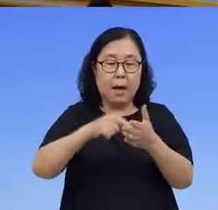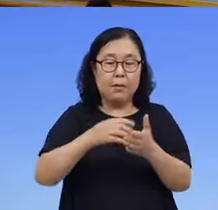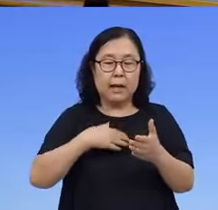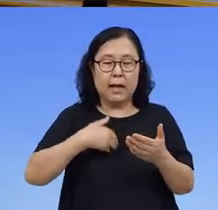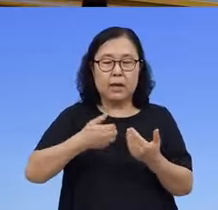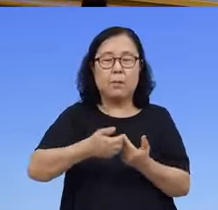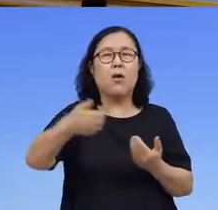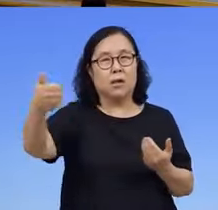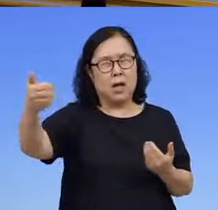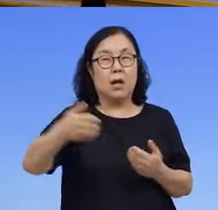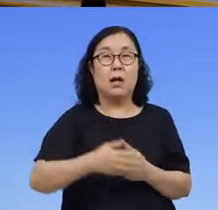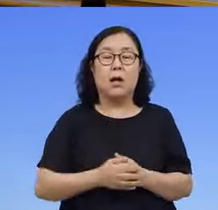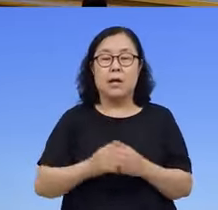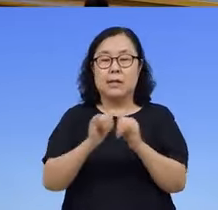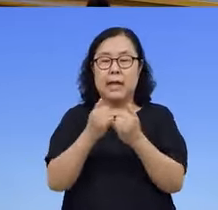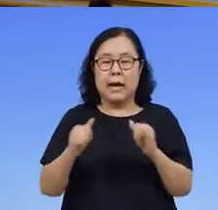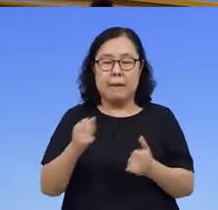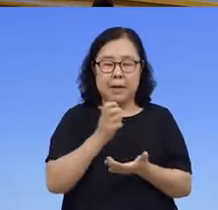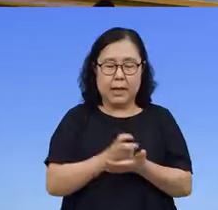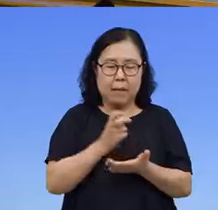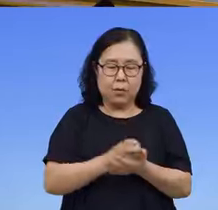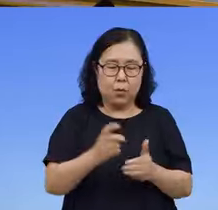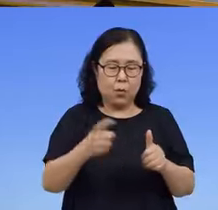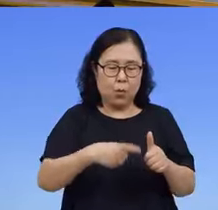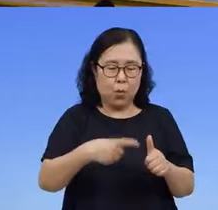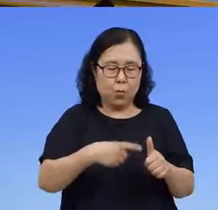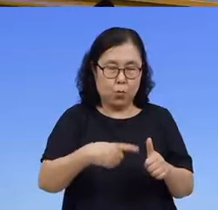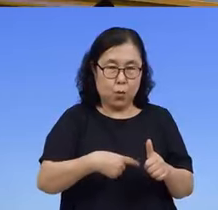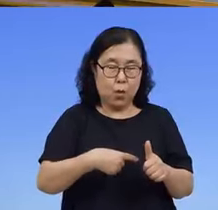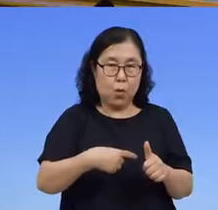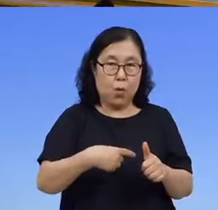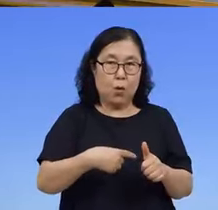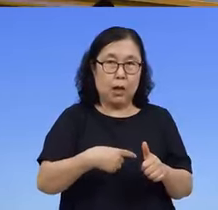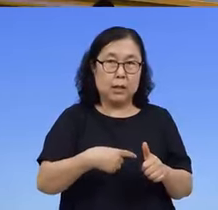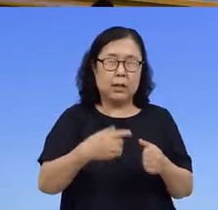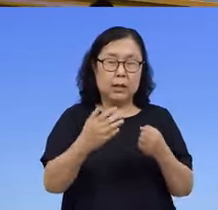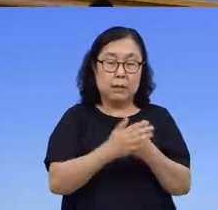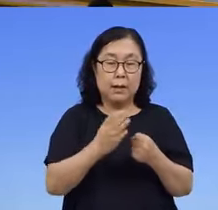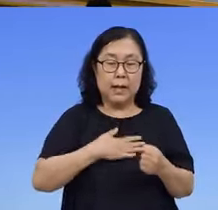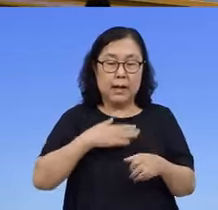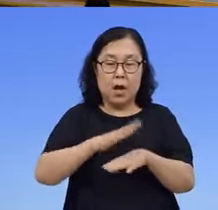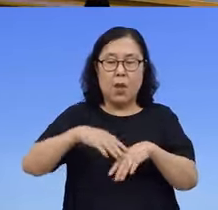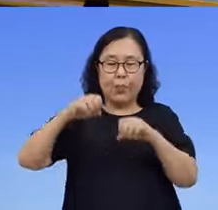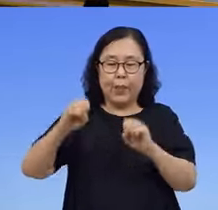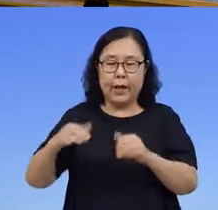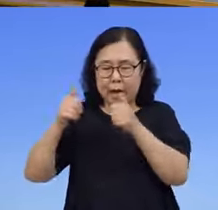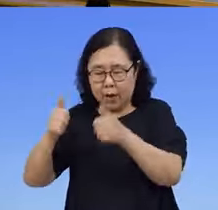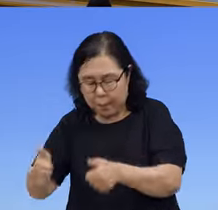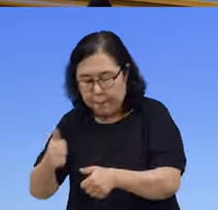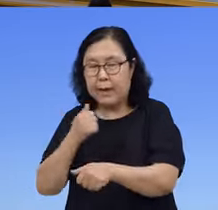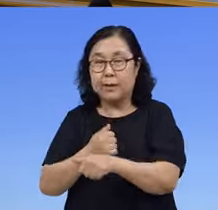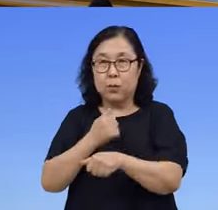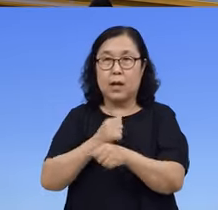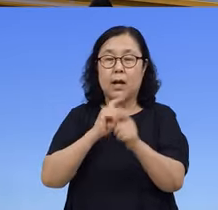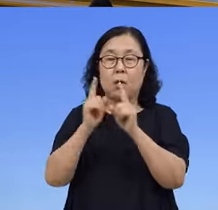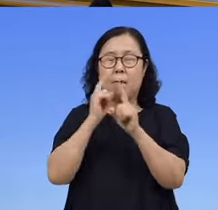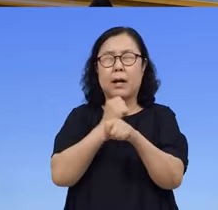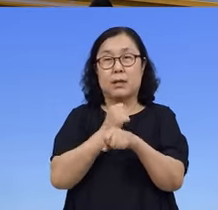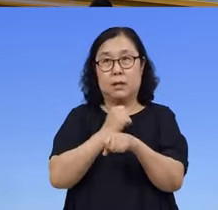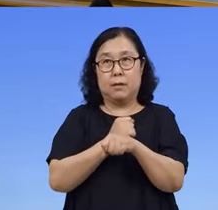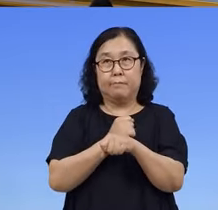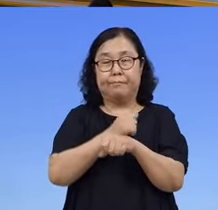내게서 멀도다. 그 다음 보세요. 사람의 계명으로 교훈을 삼아 가르치니 나를 헛되이 경배하는도다 하였느니라 하시고,